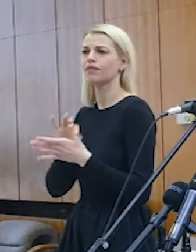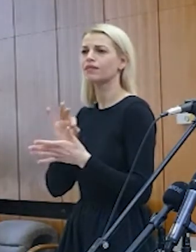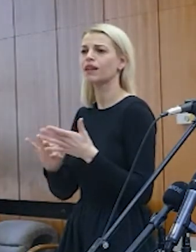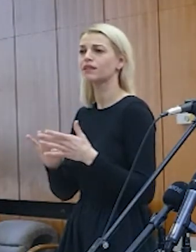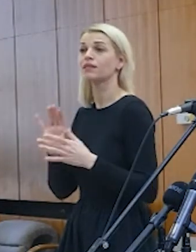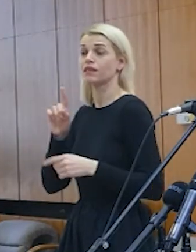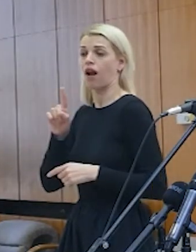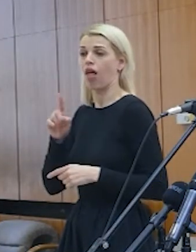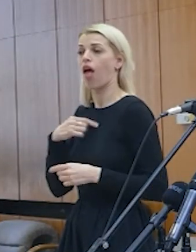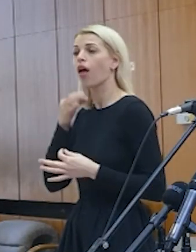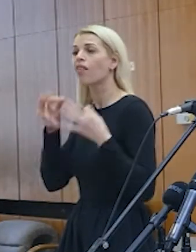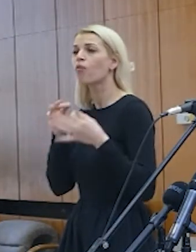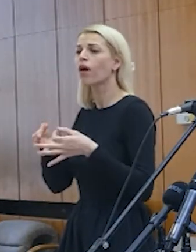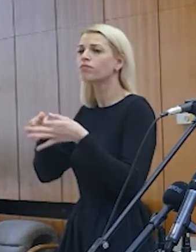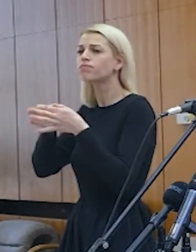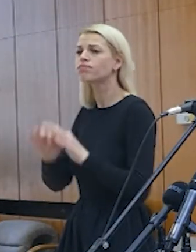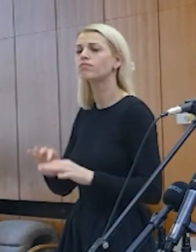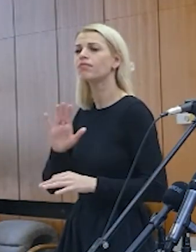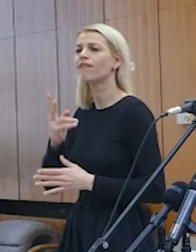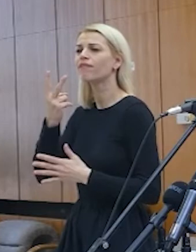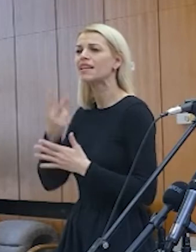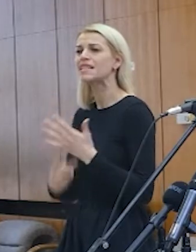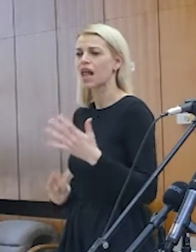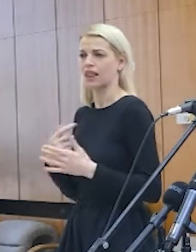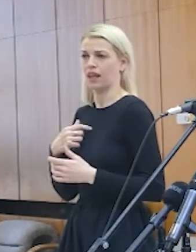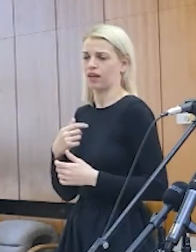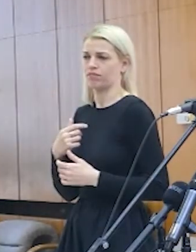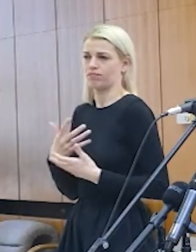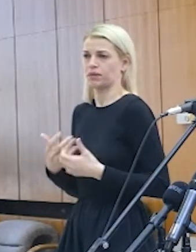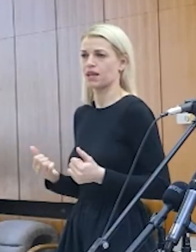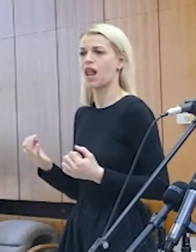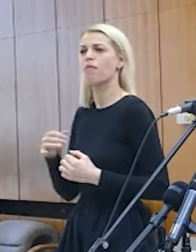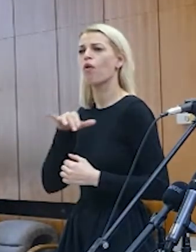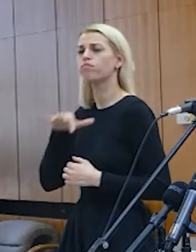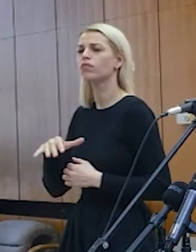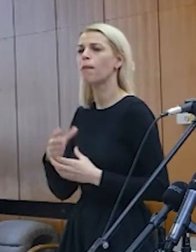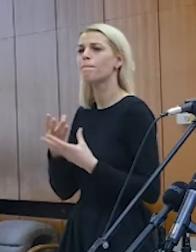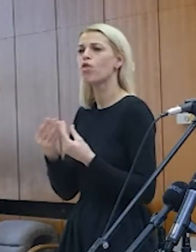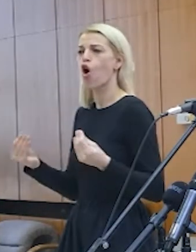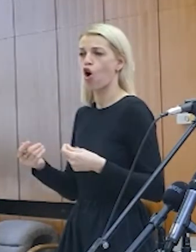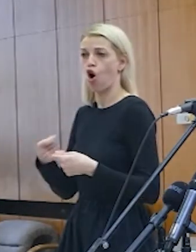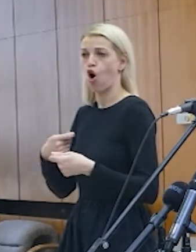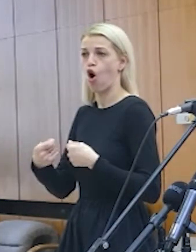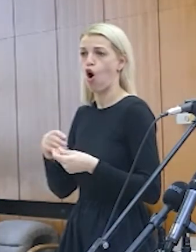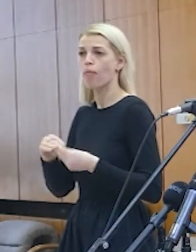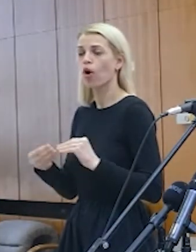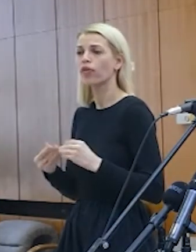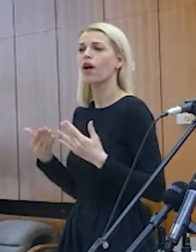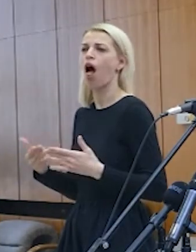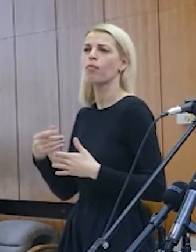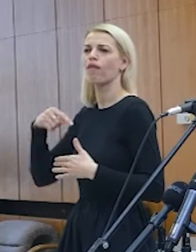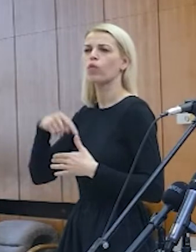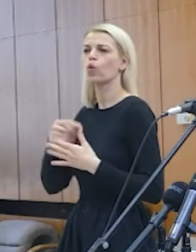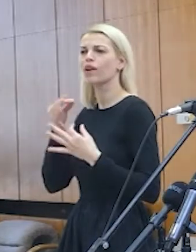neinformujeme detailne o ich výsledkoch, pretože je tam aj mnoho obchodných alebo